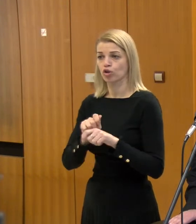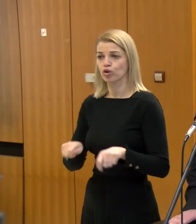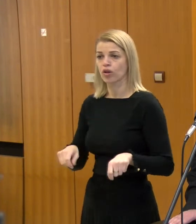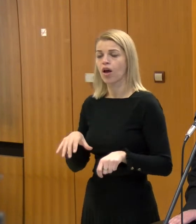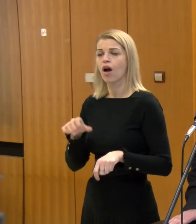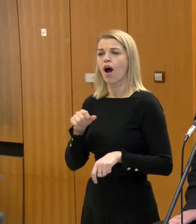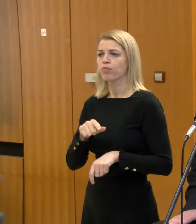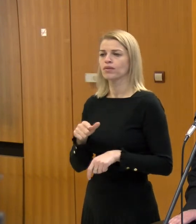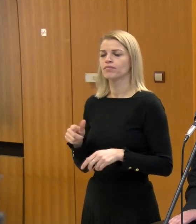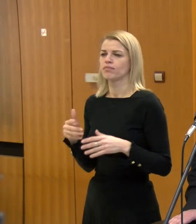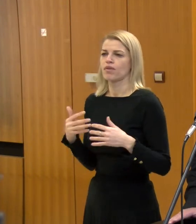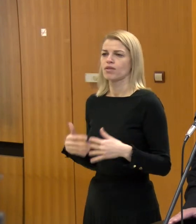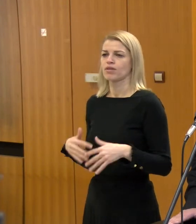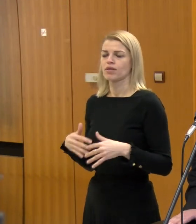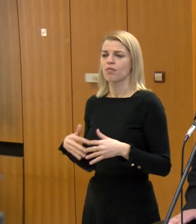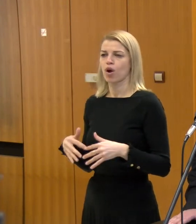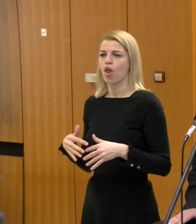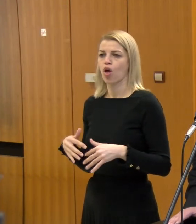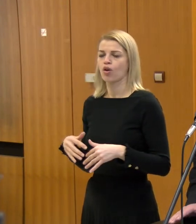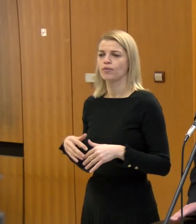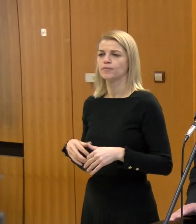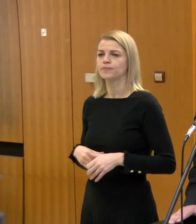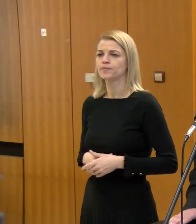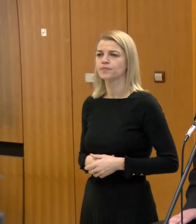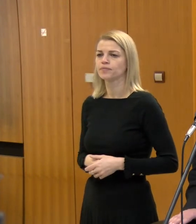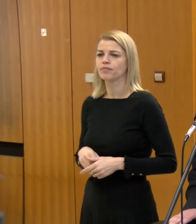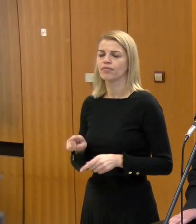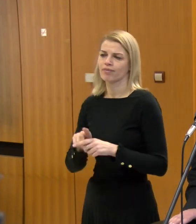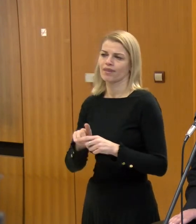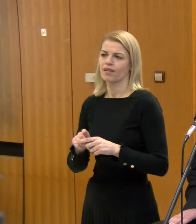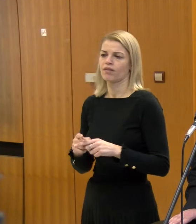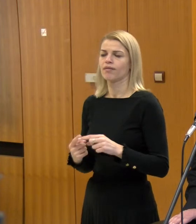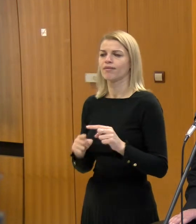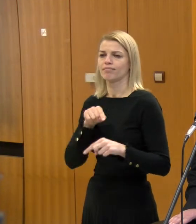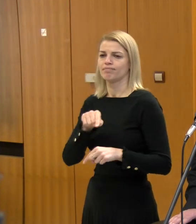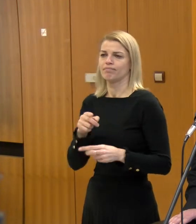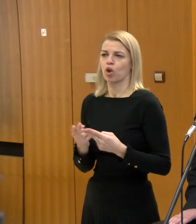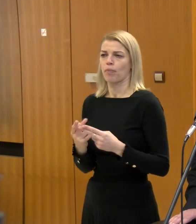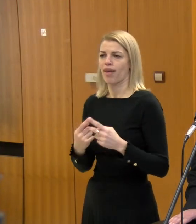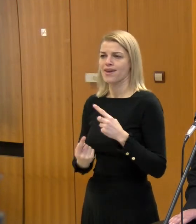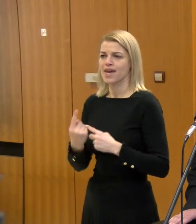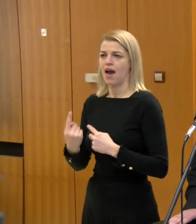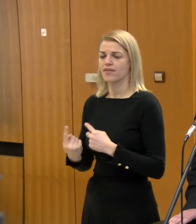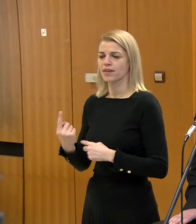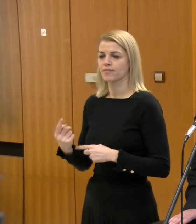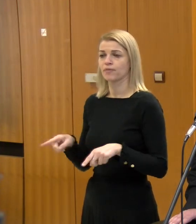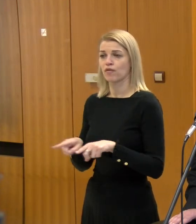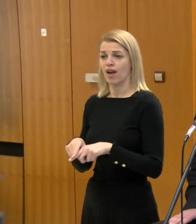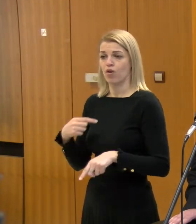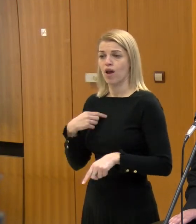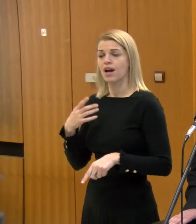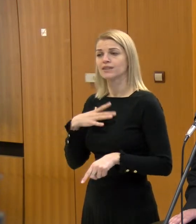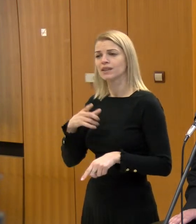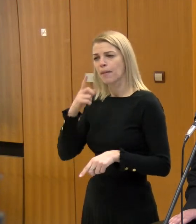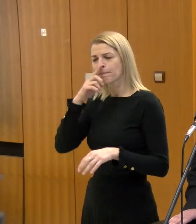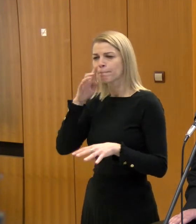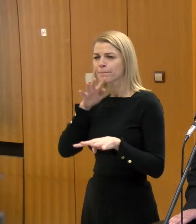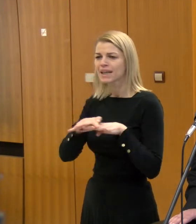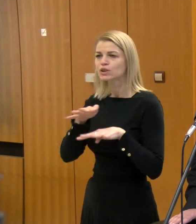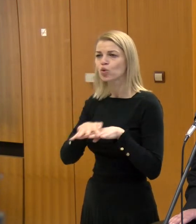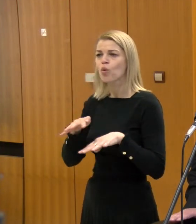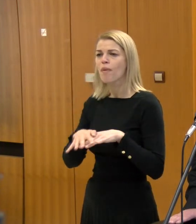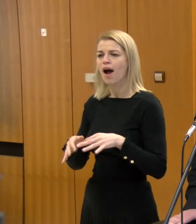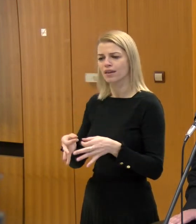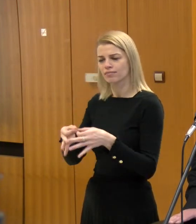aby nedochádzalo k takýmto javom. Ja napokon chcem preskúmať tú